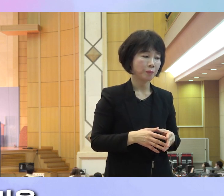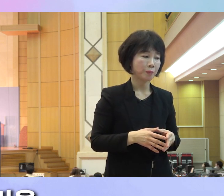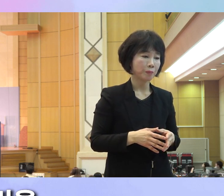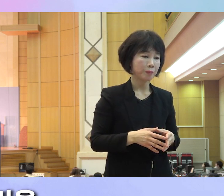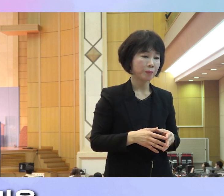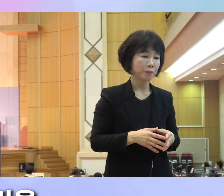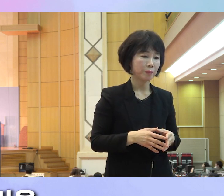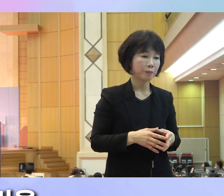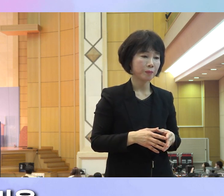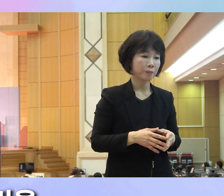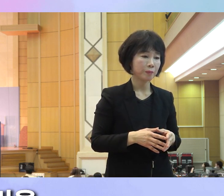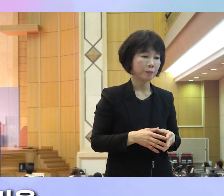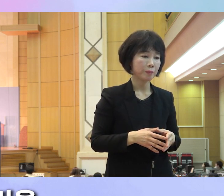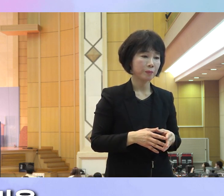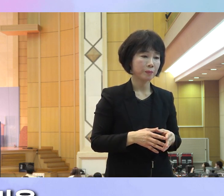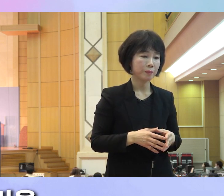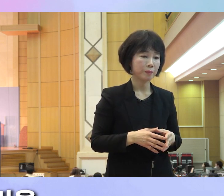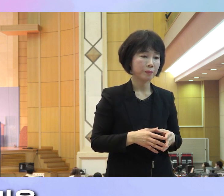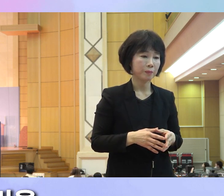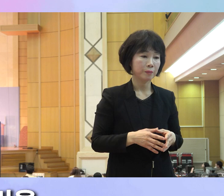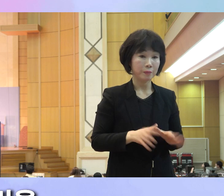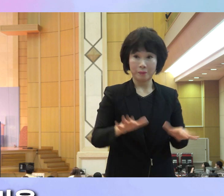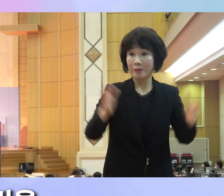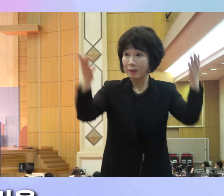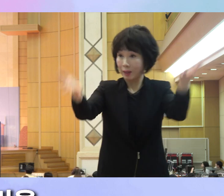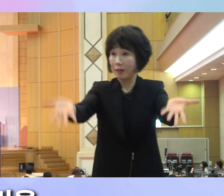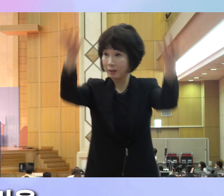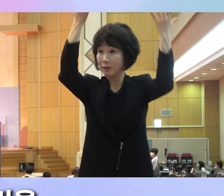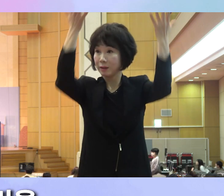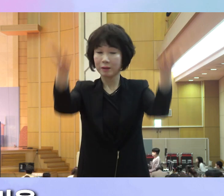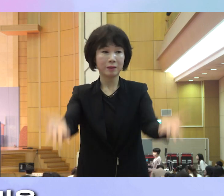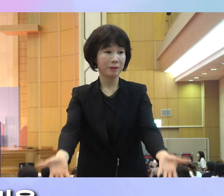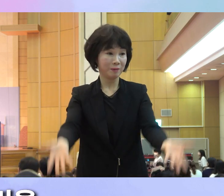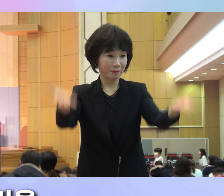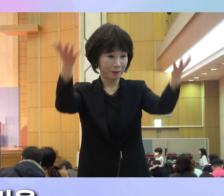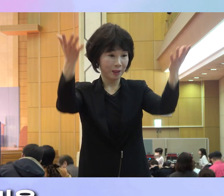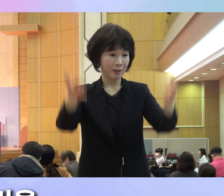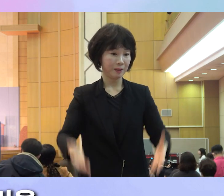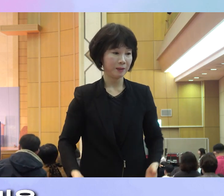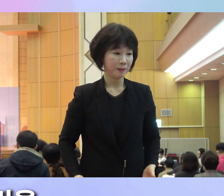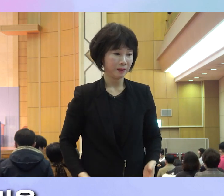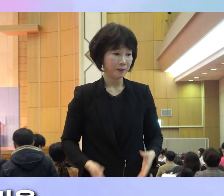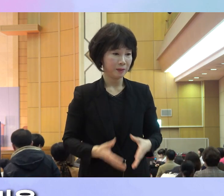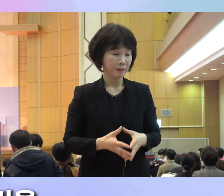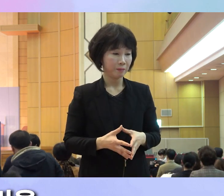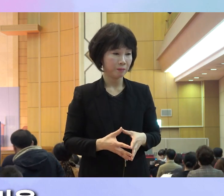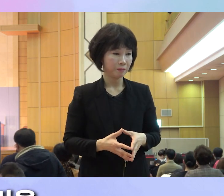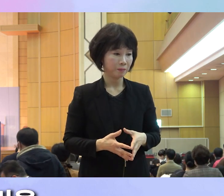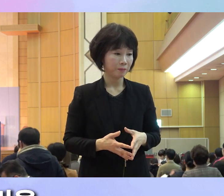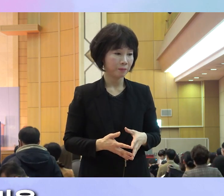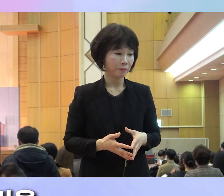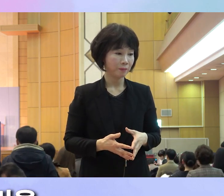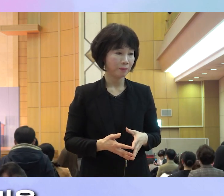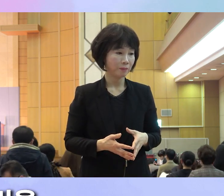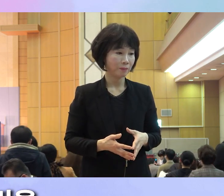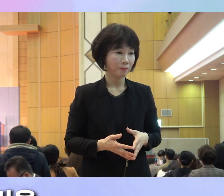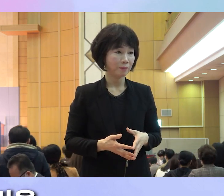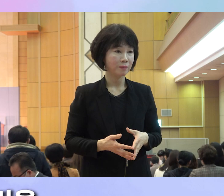교육 장소에서 있습니다. 다 그 자리에서 일어나셔서 좋으신 하나님 1절만 찬양